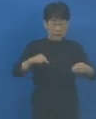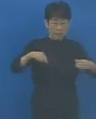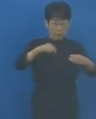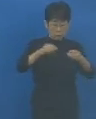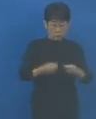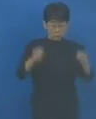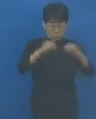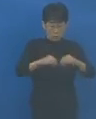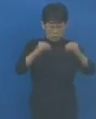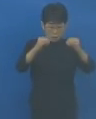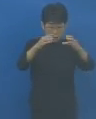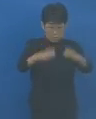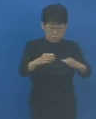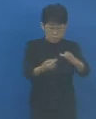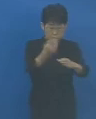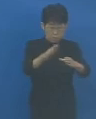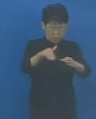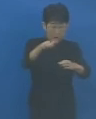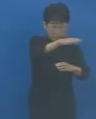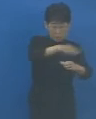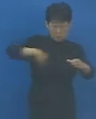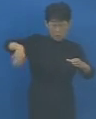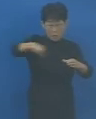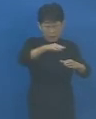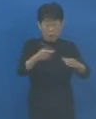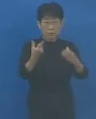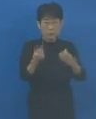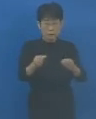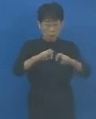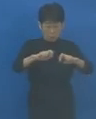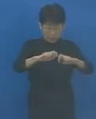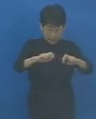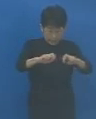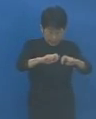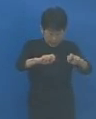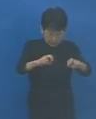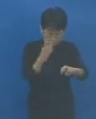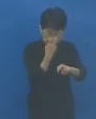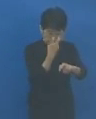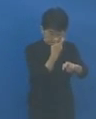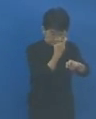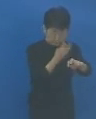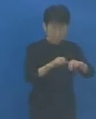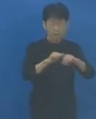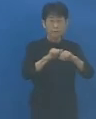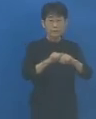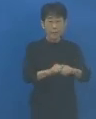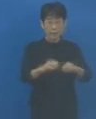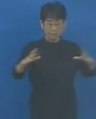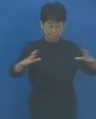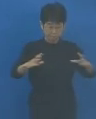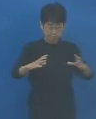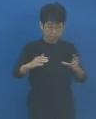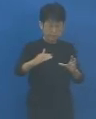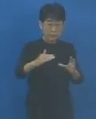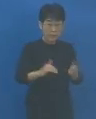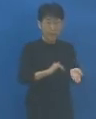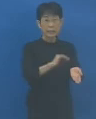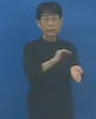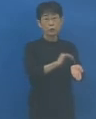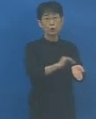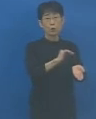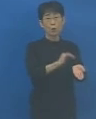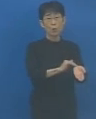ながらですね、徹底的にローラー調査をして、それで囲い込みを図り、医療提供体制の方へ回してい